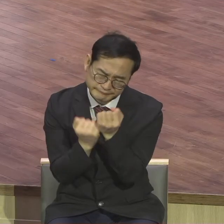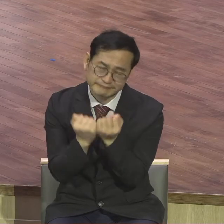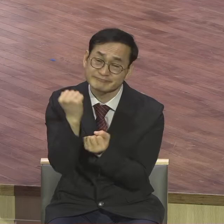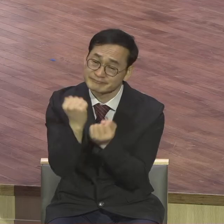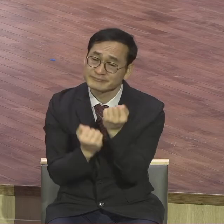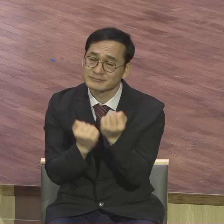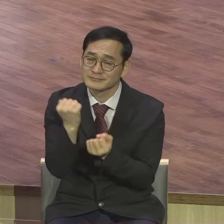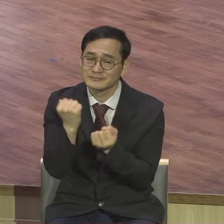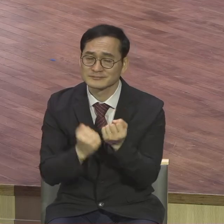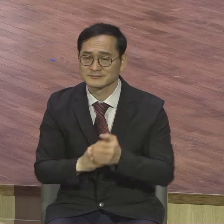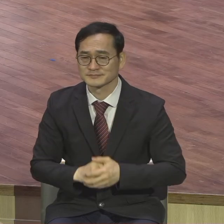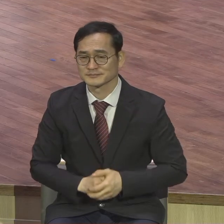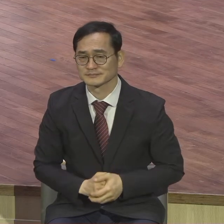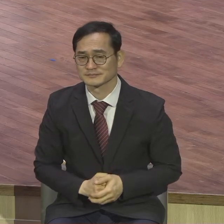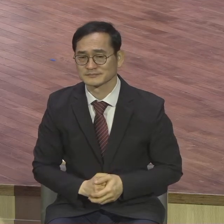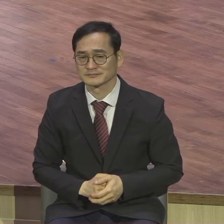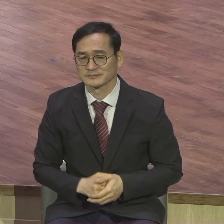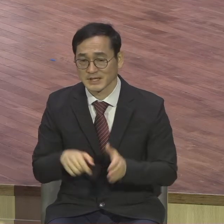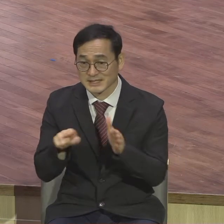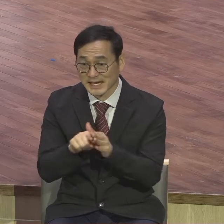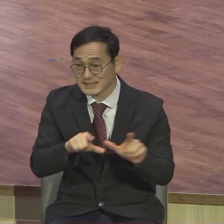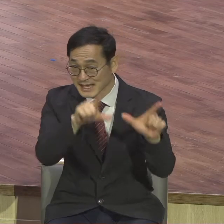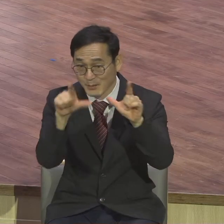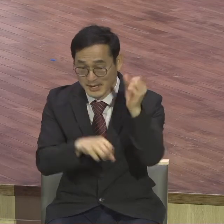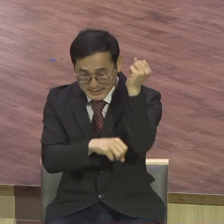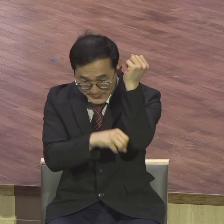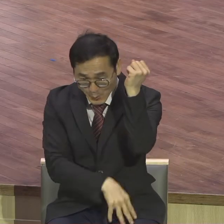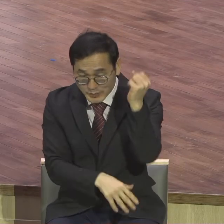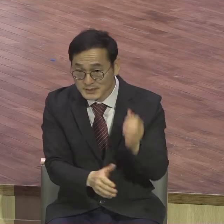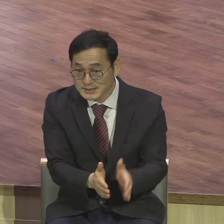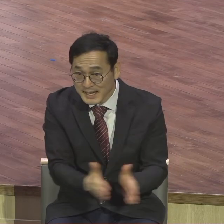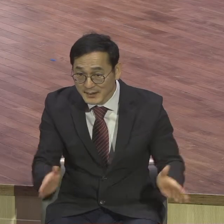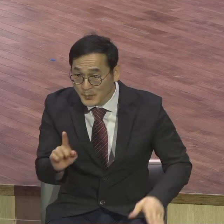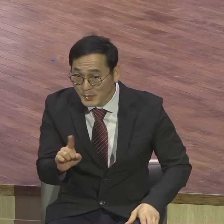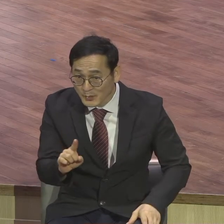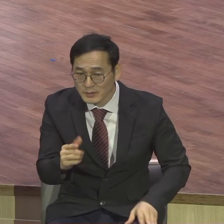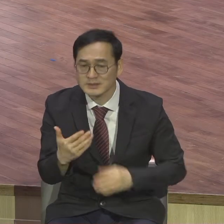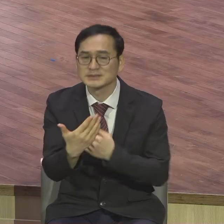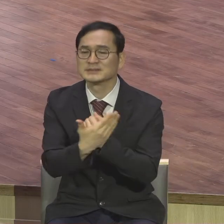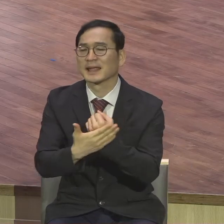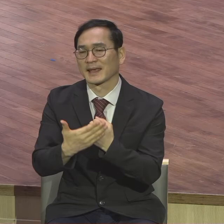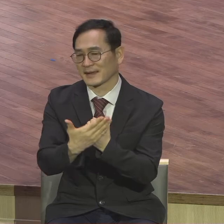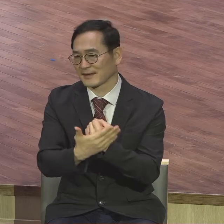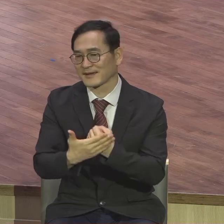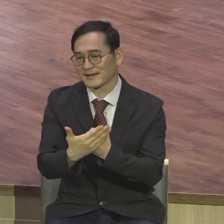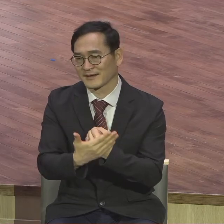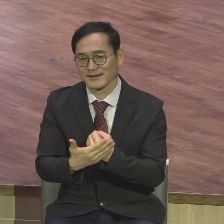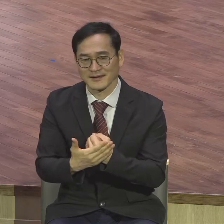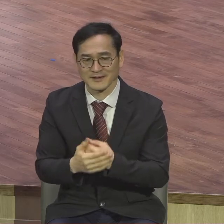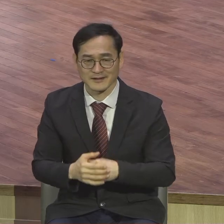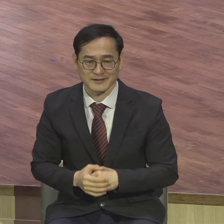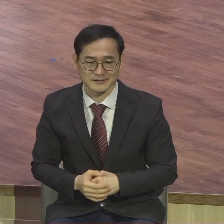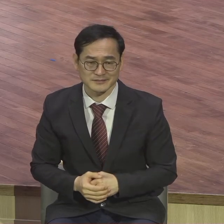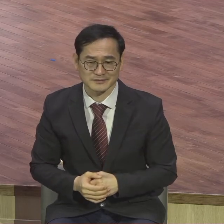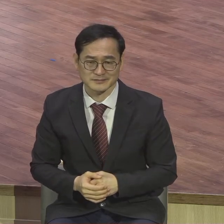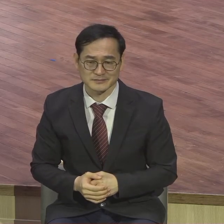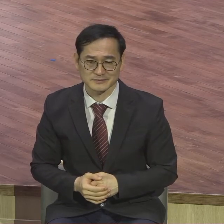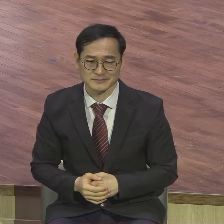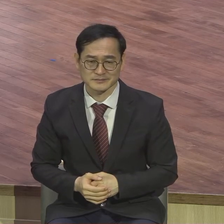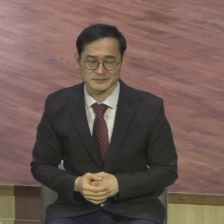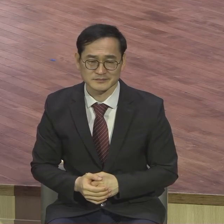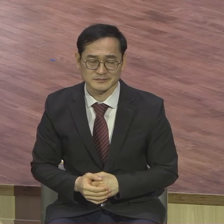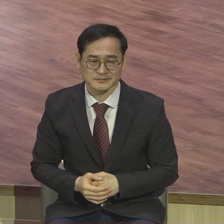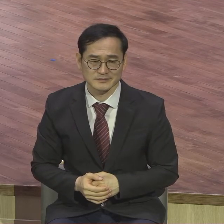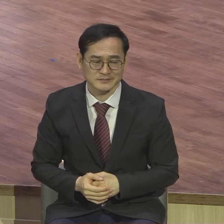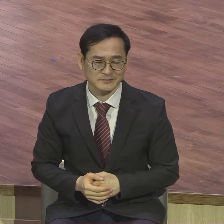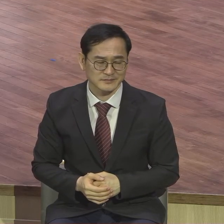사실 신앙생활의 모든 시작은 뭐예요? 은혜로, 은혜잖아요. 은혜 시작 모든 것은 다 하나님 은혜죠. 그